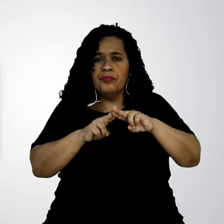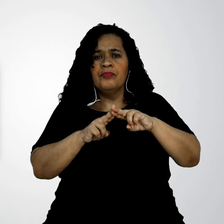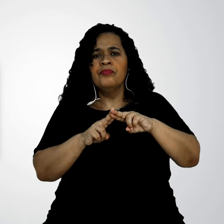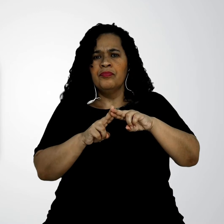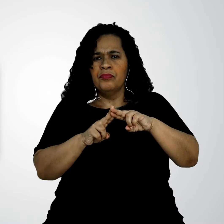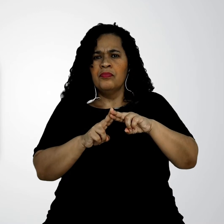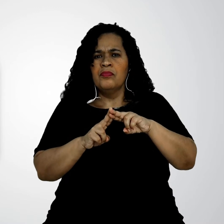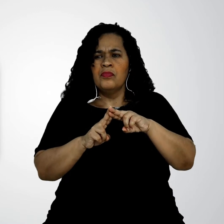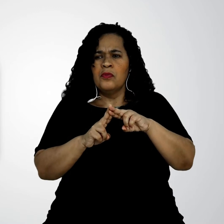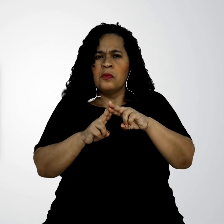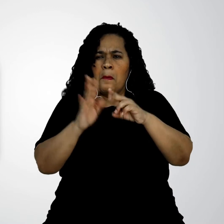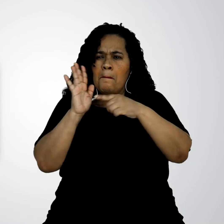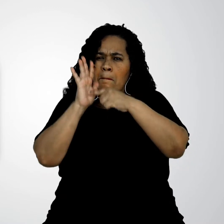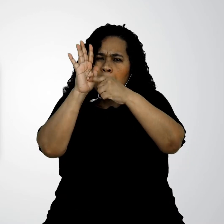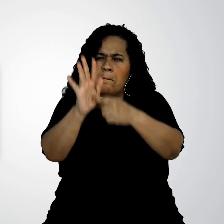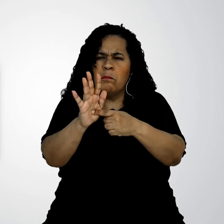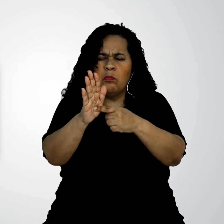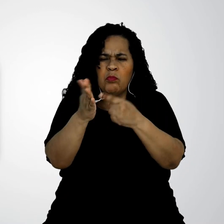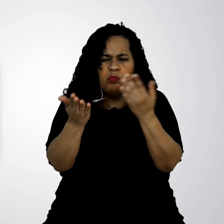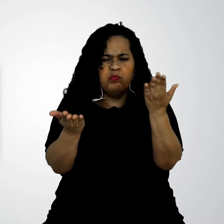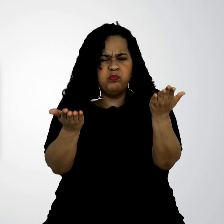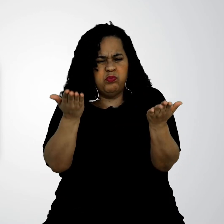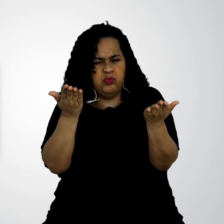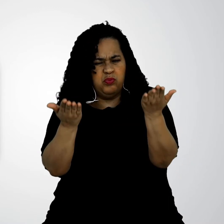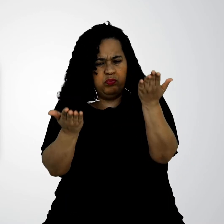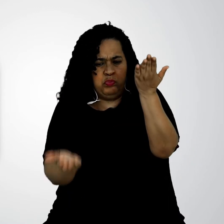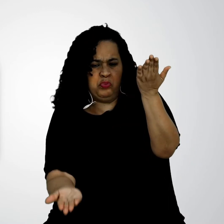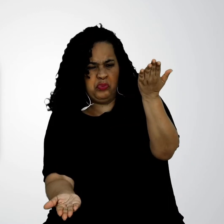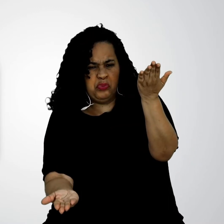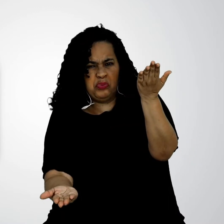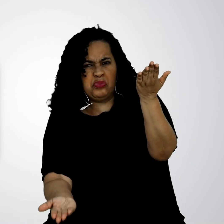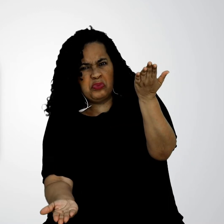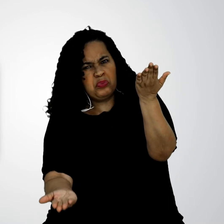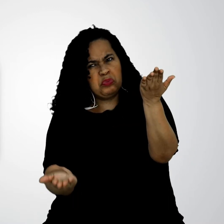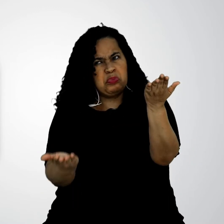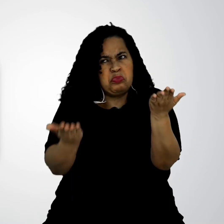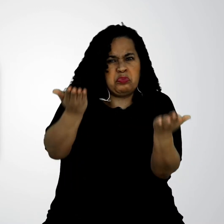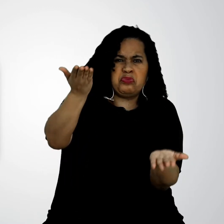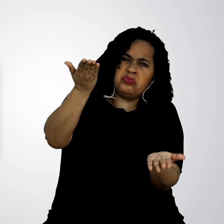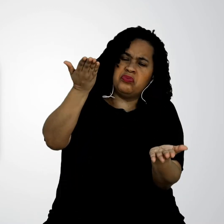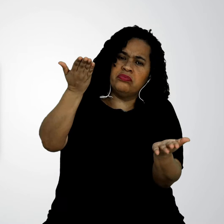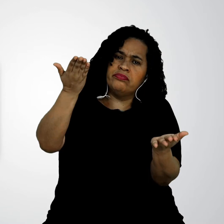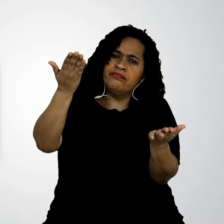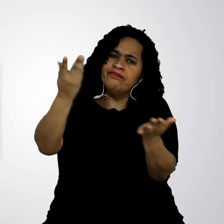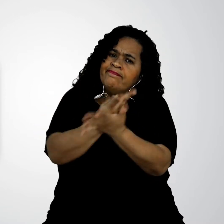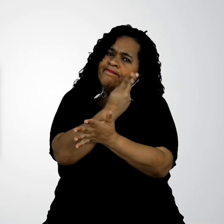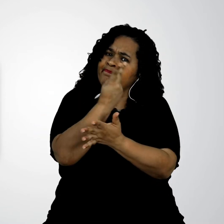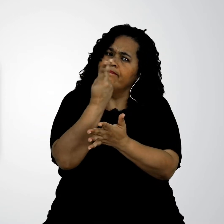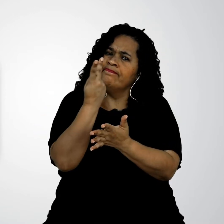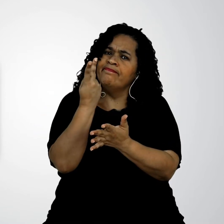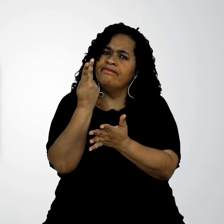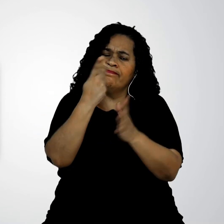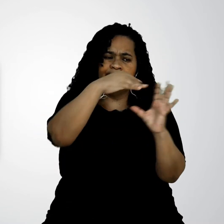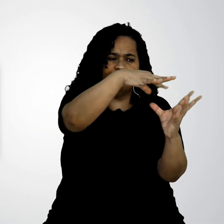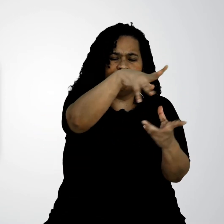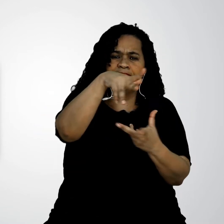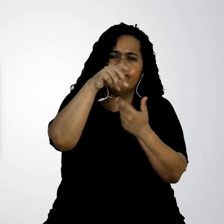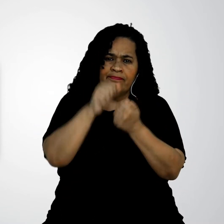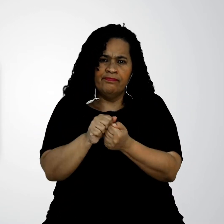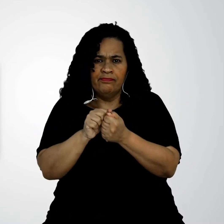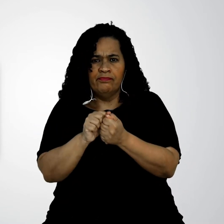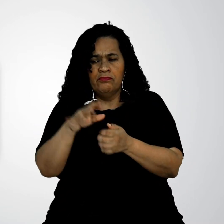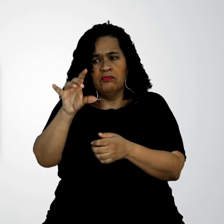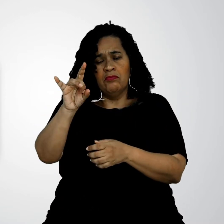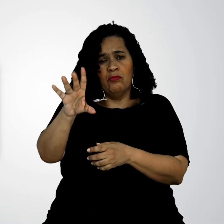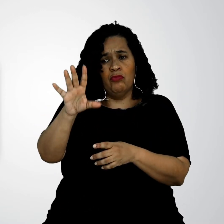o desequilíbrio social sério que tudo isso tem causado. Você vê que não é tão simples, né? Não é só uma questão de escolher se você quer